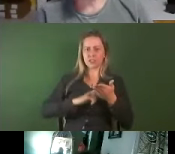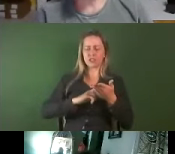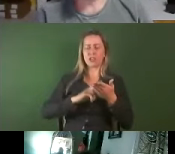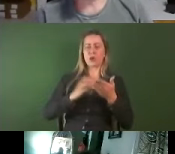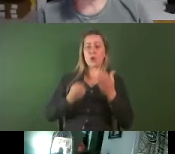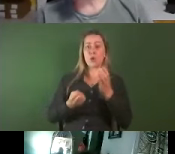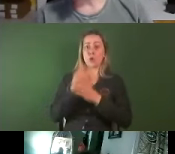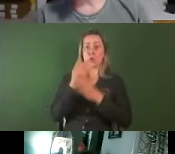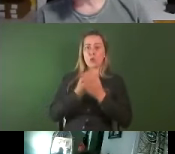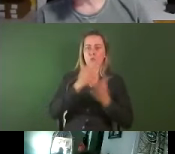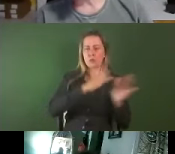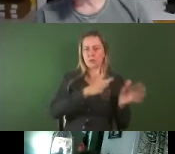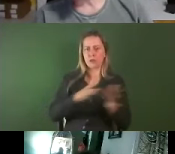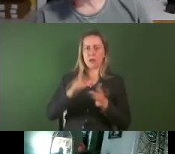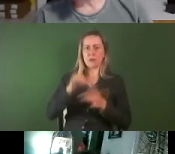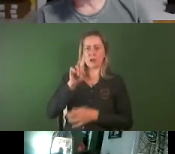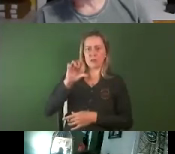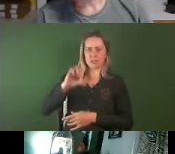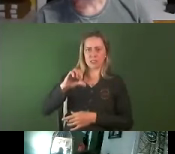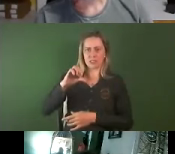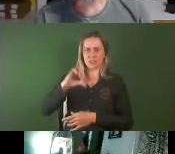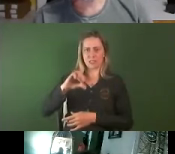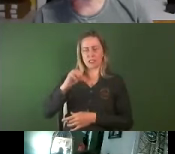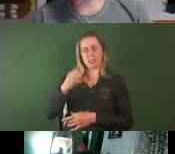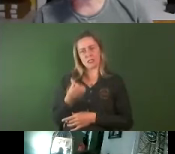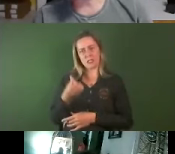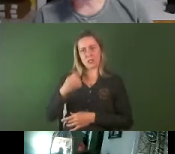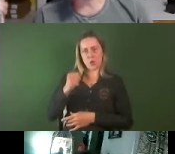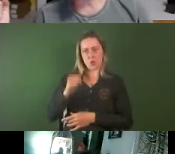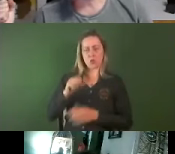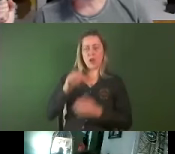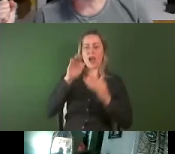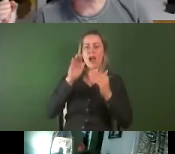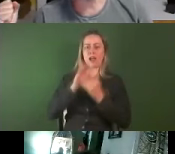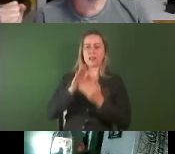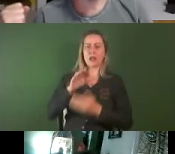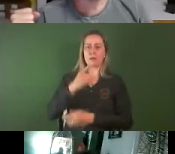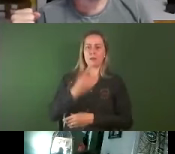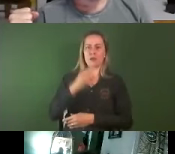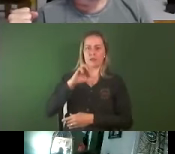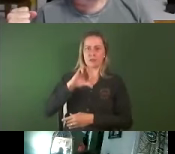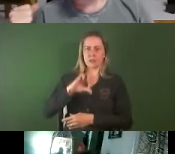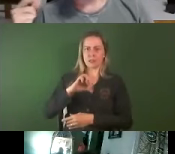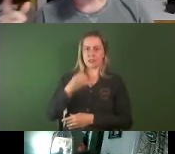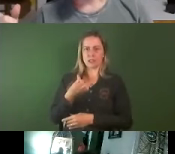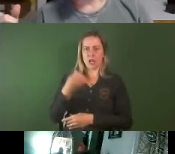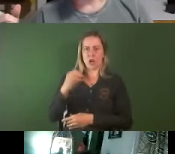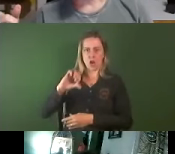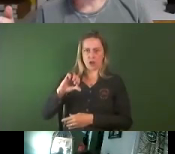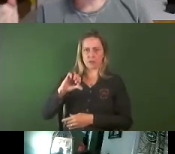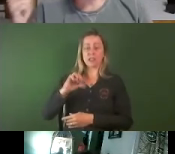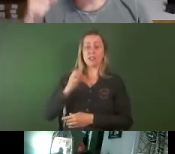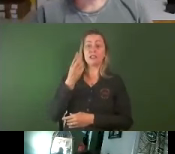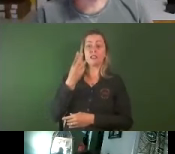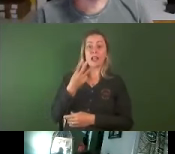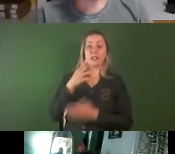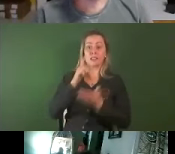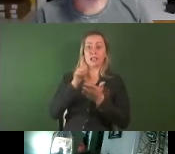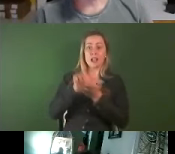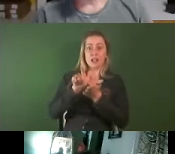em 68 e acaba no final de 69. São 3 exemplares que são publicados. Em todos eles, sempre